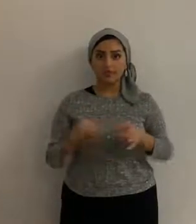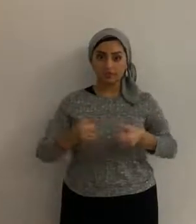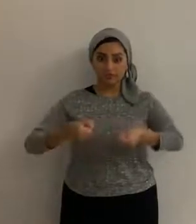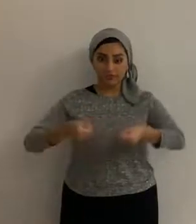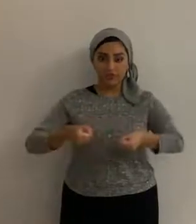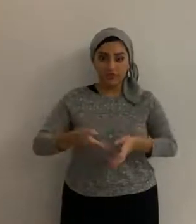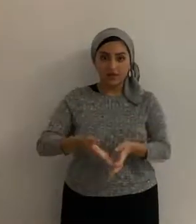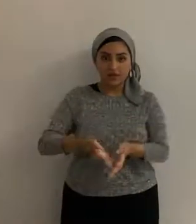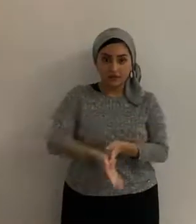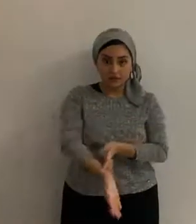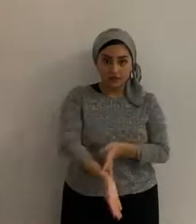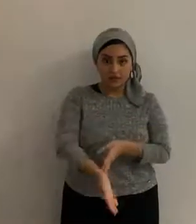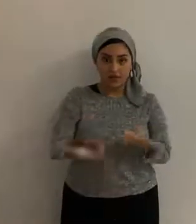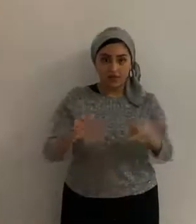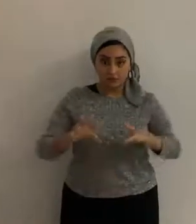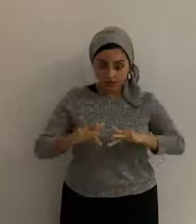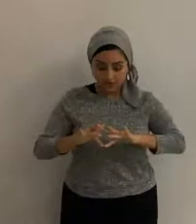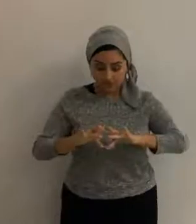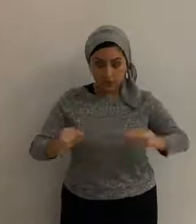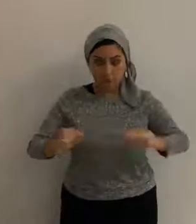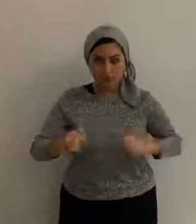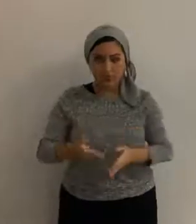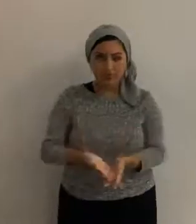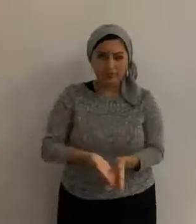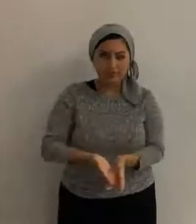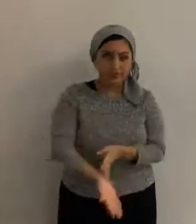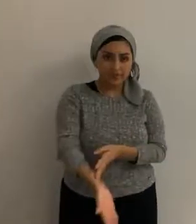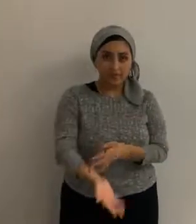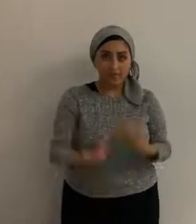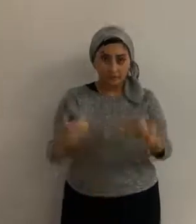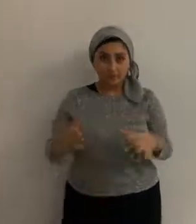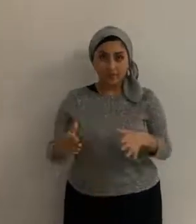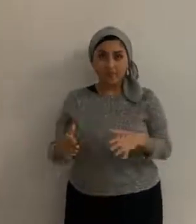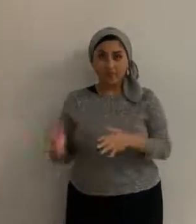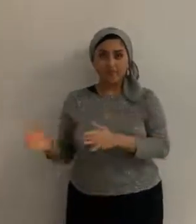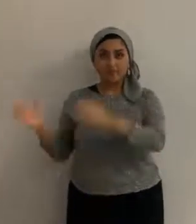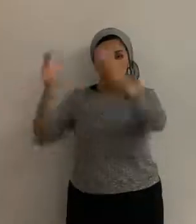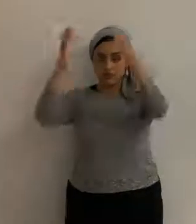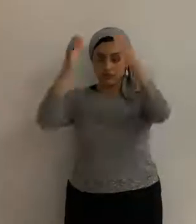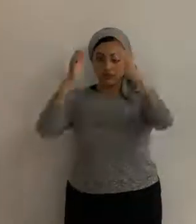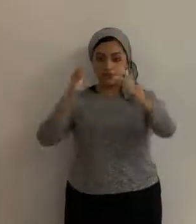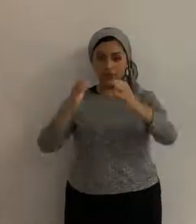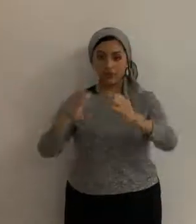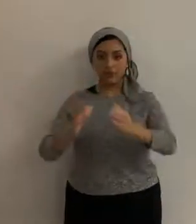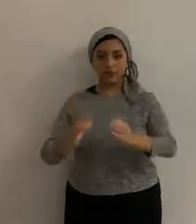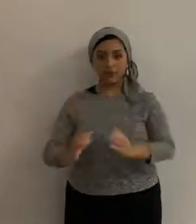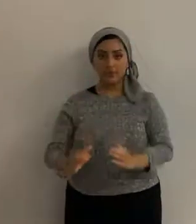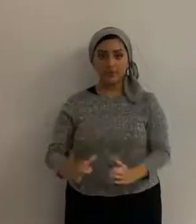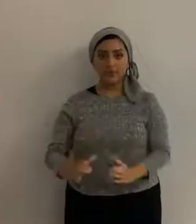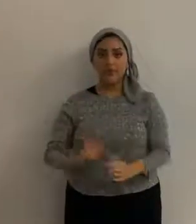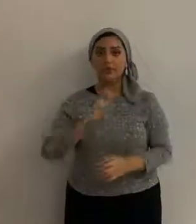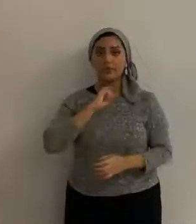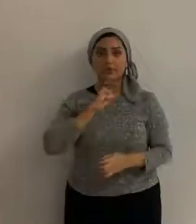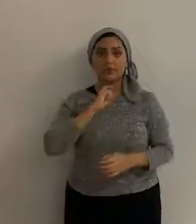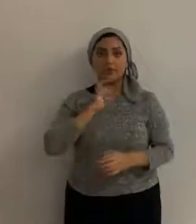un hueco profundo en el terreno, se mete entonces el armado de fierro,